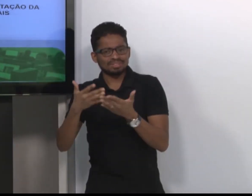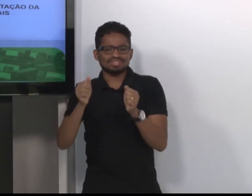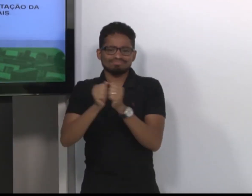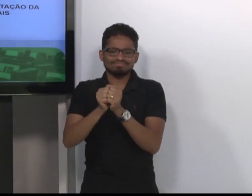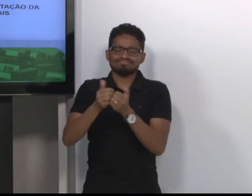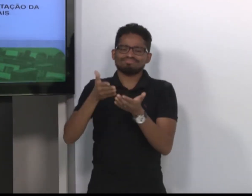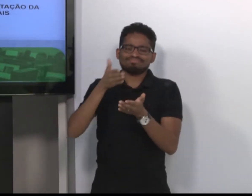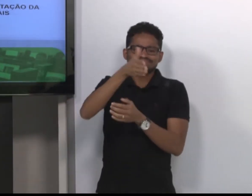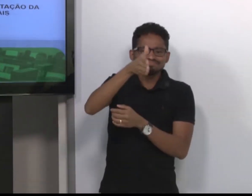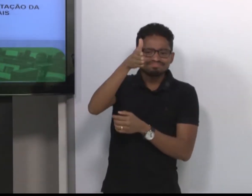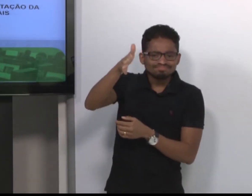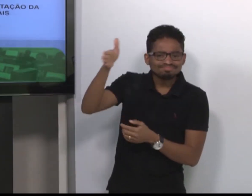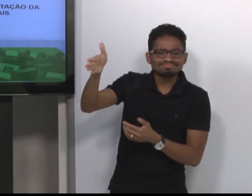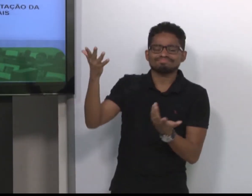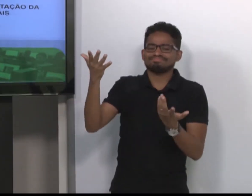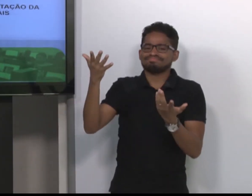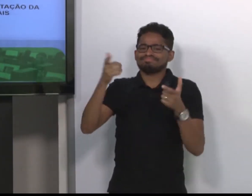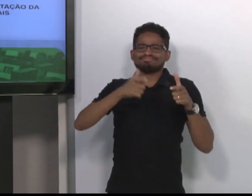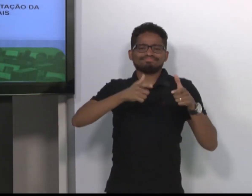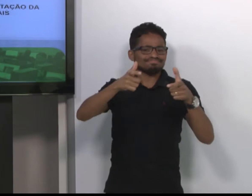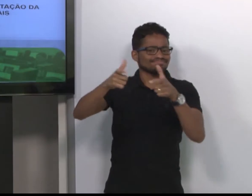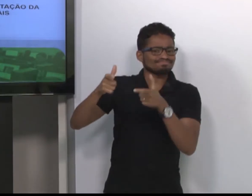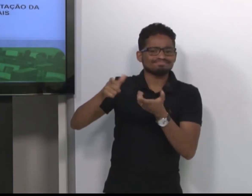em vários espaços.